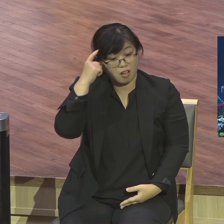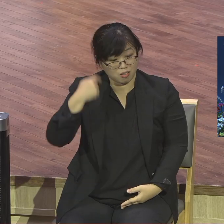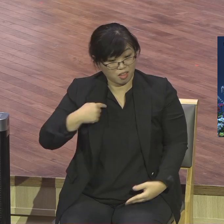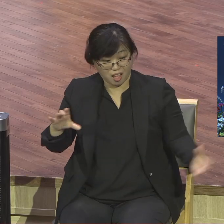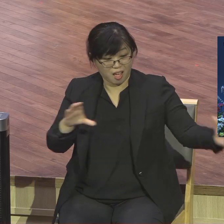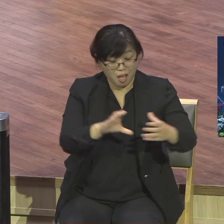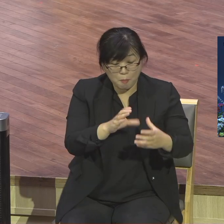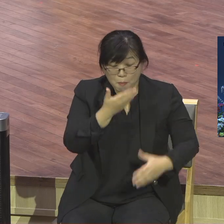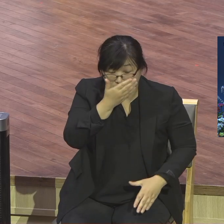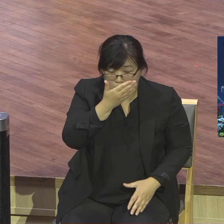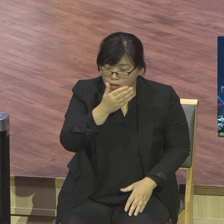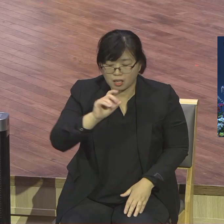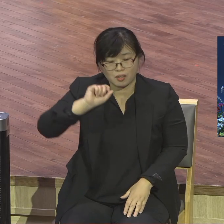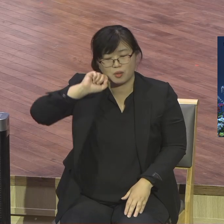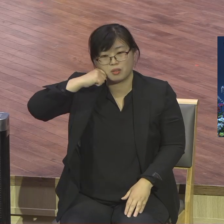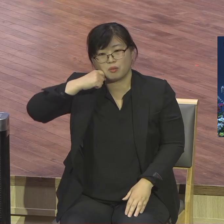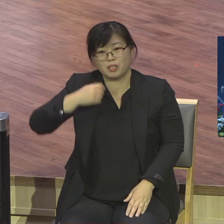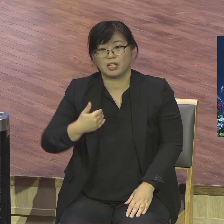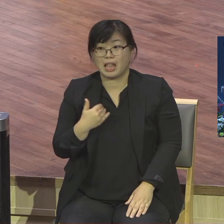교회 앞에 이 교회